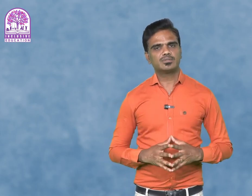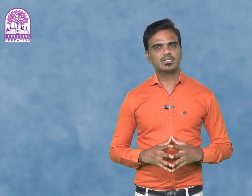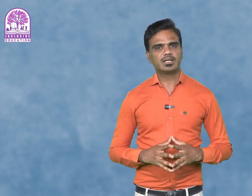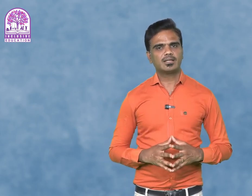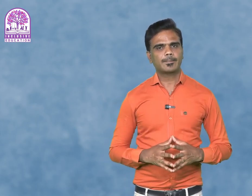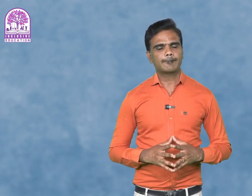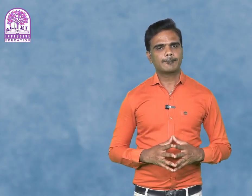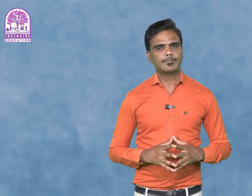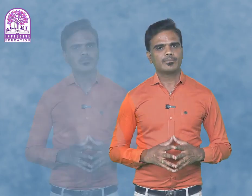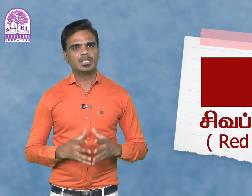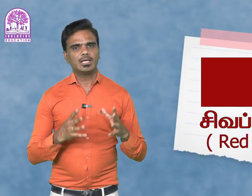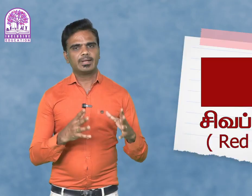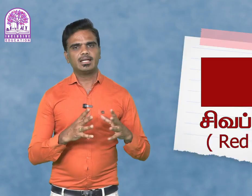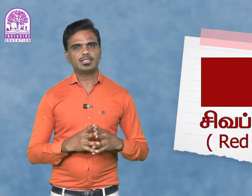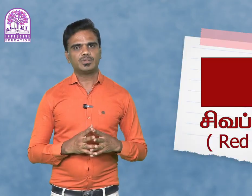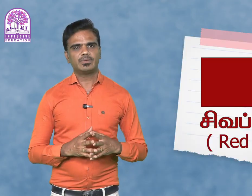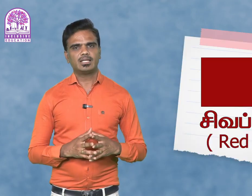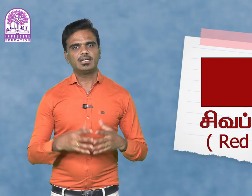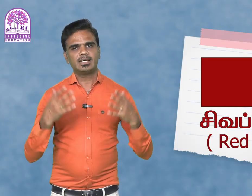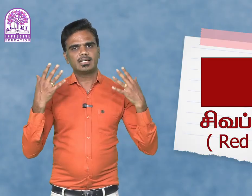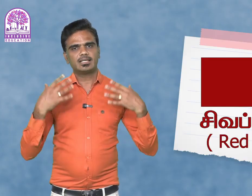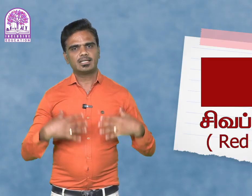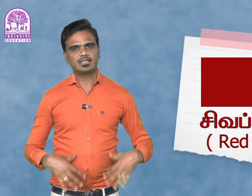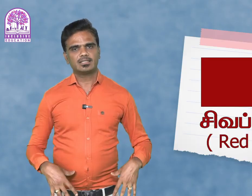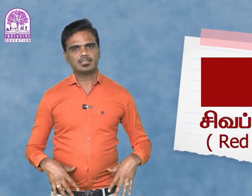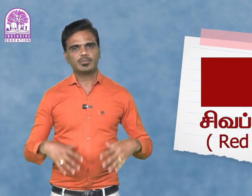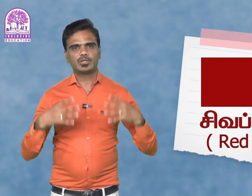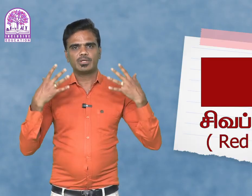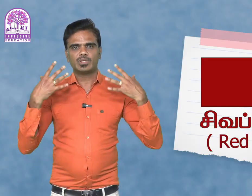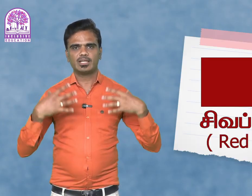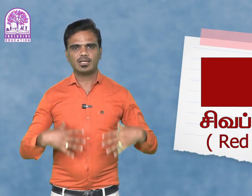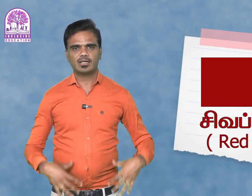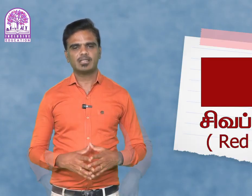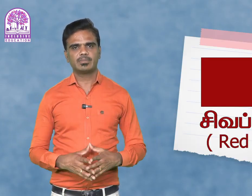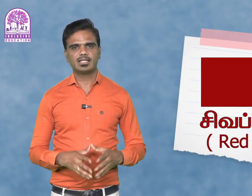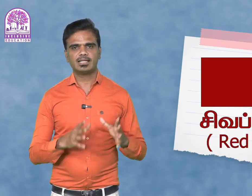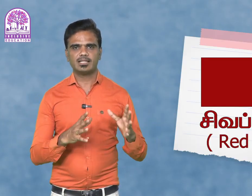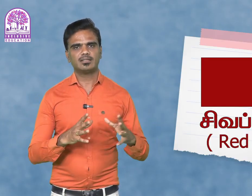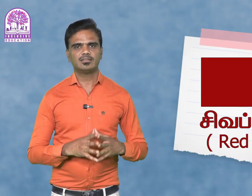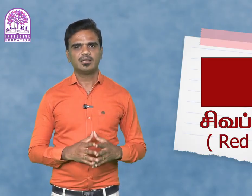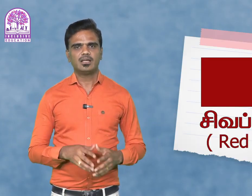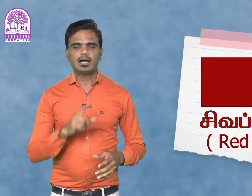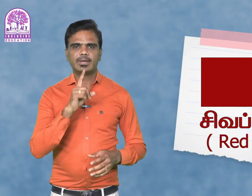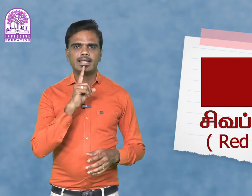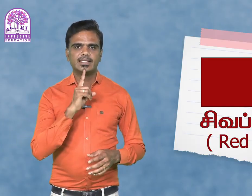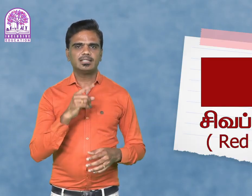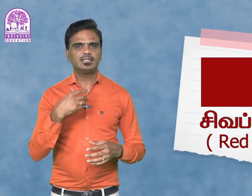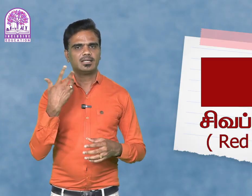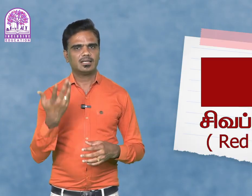சொல்லுங்கள் பார்க்கலாம். இப்போ ரெட் எடுத்துட்டோம் அப்படின்னா ரெட் எங்கெங்கே இருக்குது, நம்ம உடம்புல உள்ள எல்லா பார்ட்ஸுமே அது ரெட்டு தான். அப்போ ரெட்டுக்கு